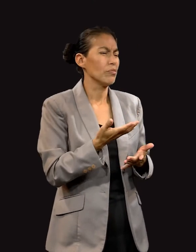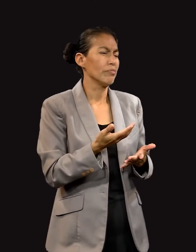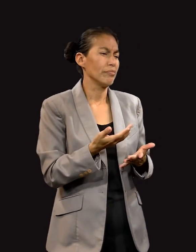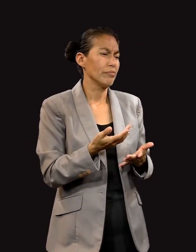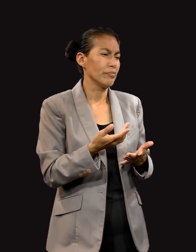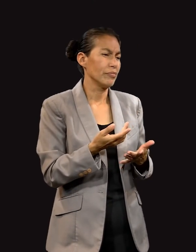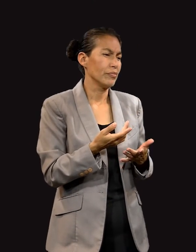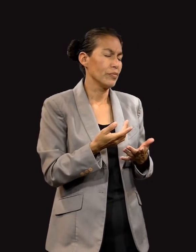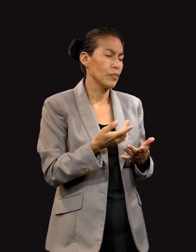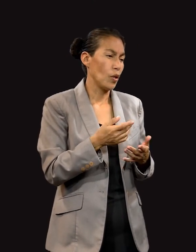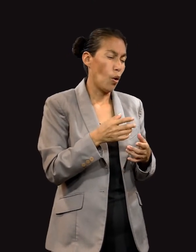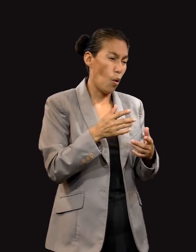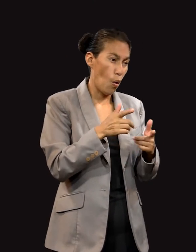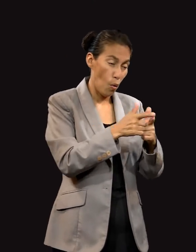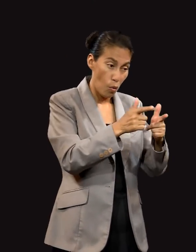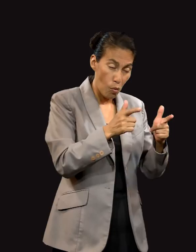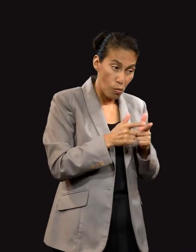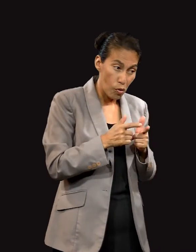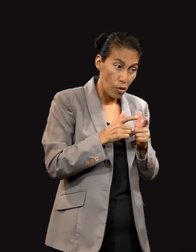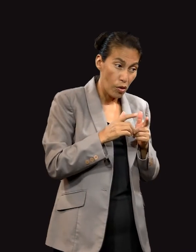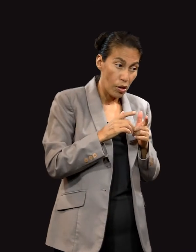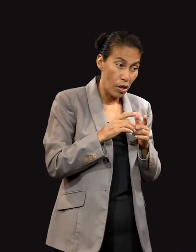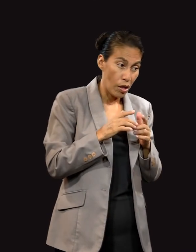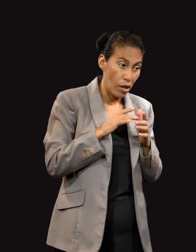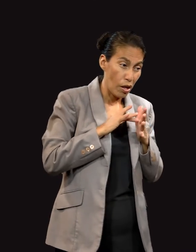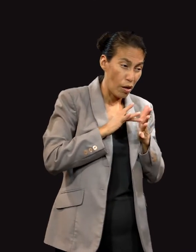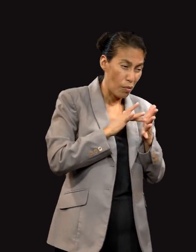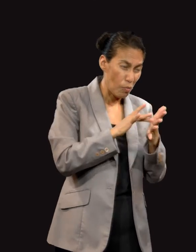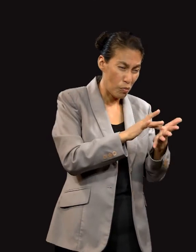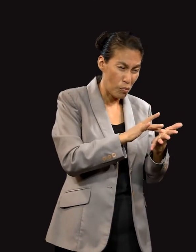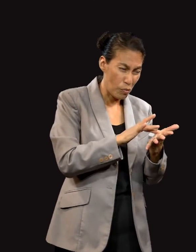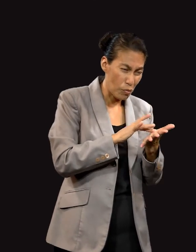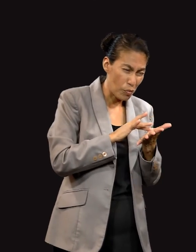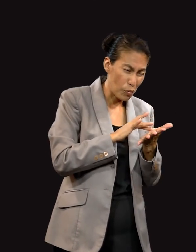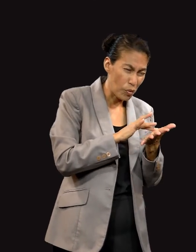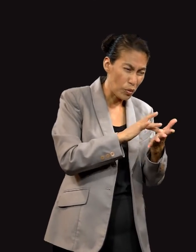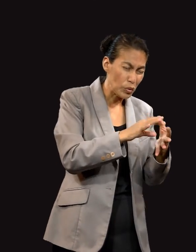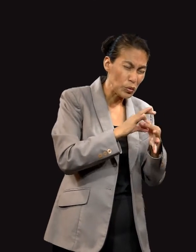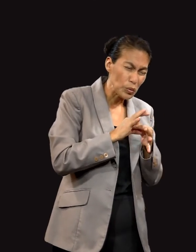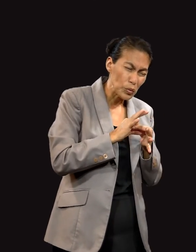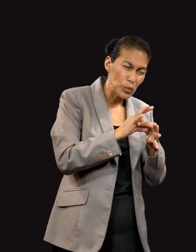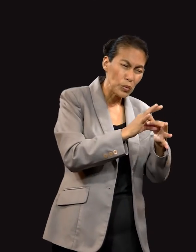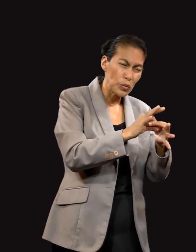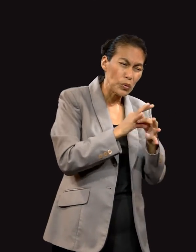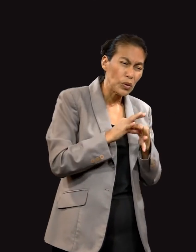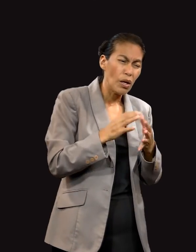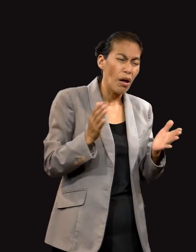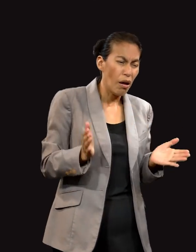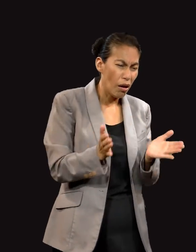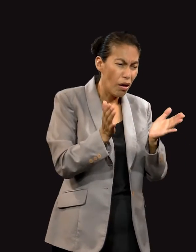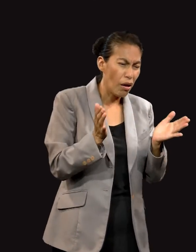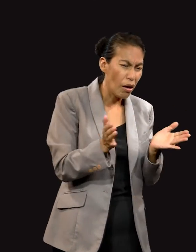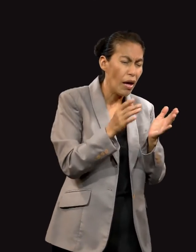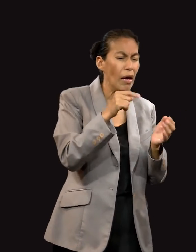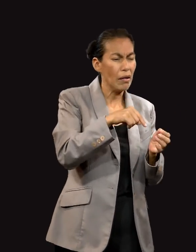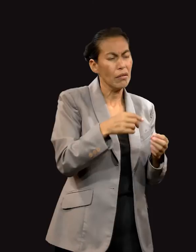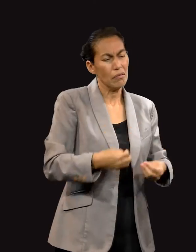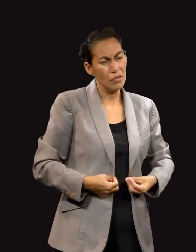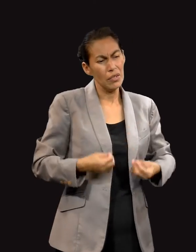más allá de una terapia. Es un grupo de apoyo en el camino de Dios, en el camino de esta vida,